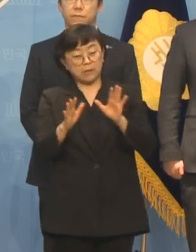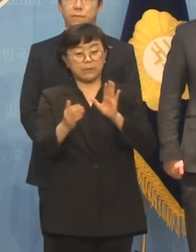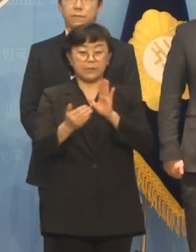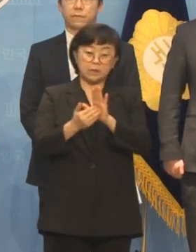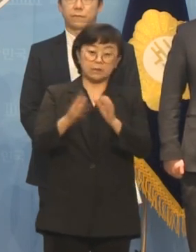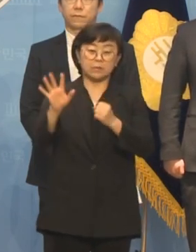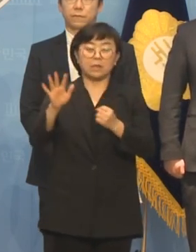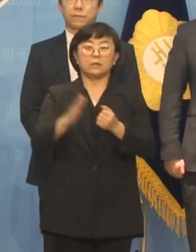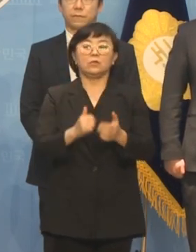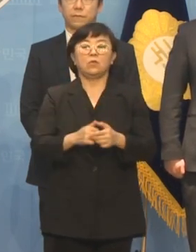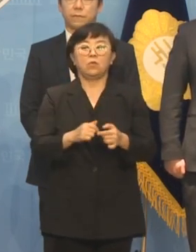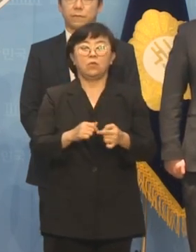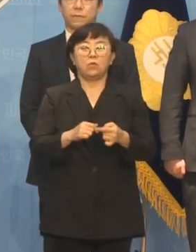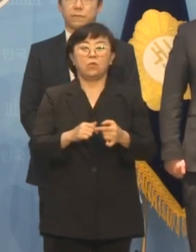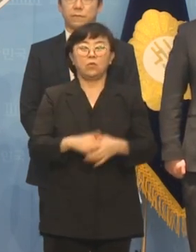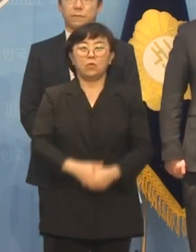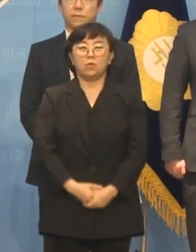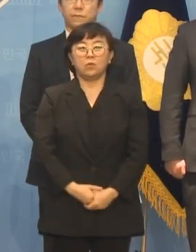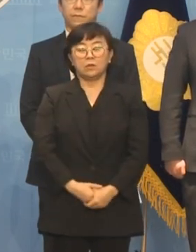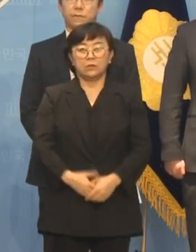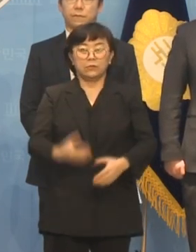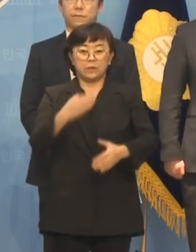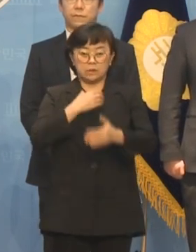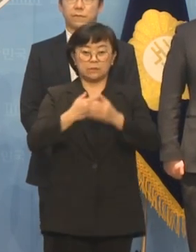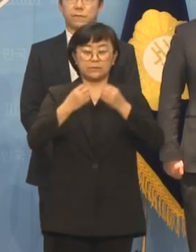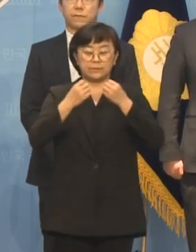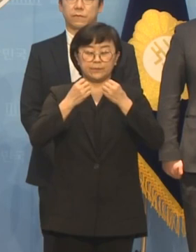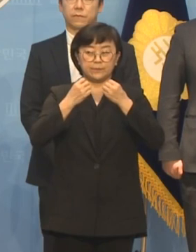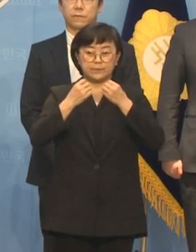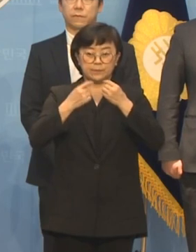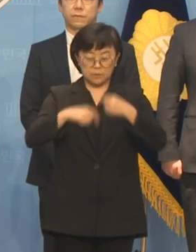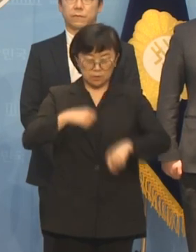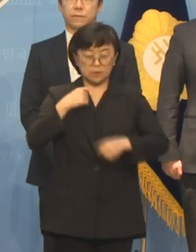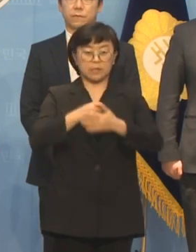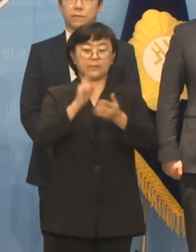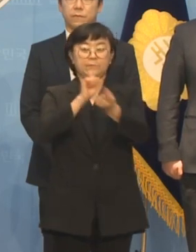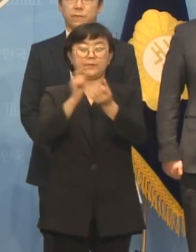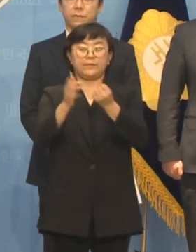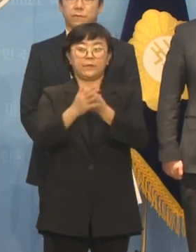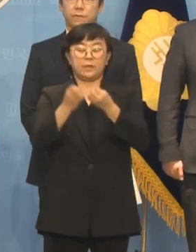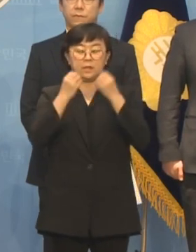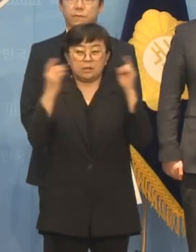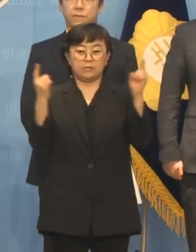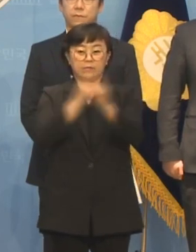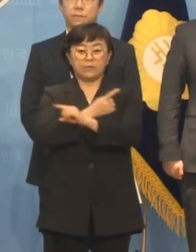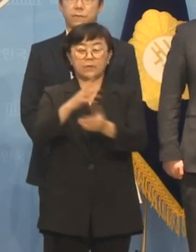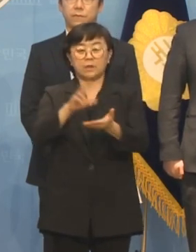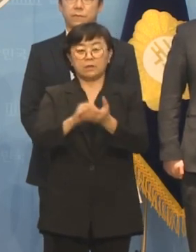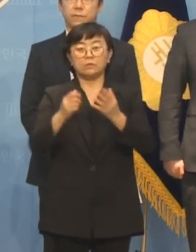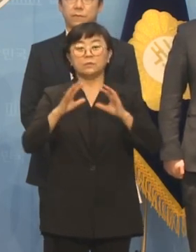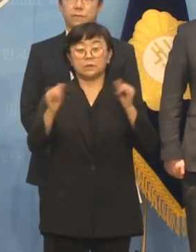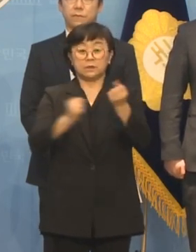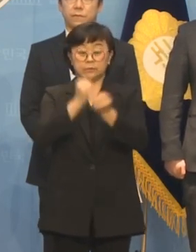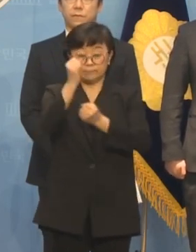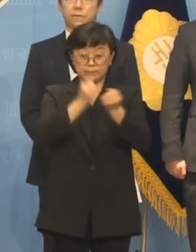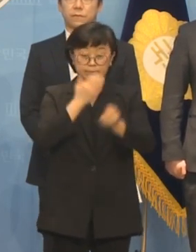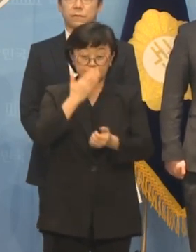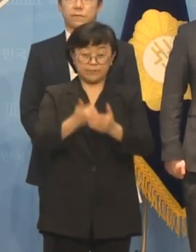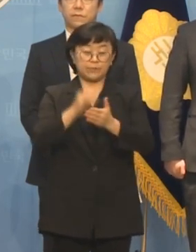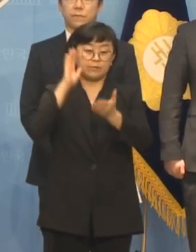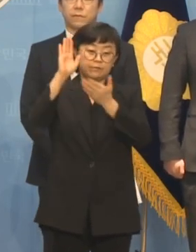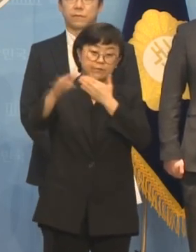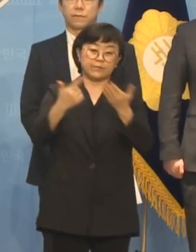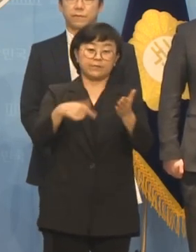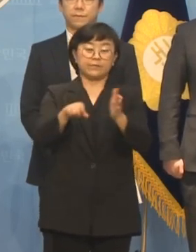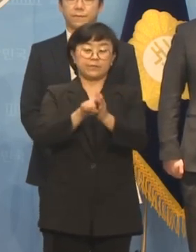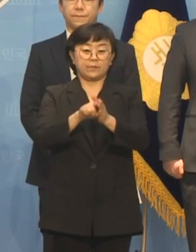비전 없는 정치가 아니라 위기를 정직하게 대면하면서 대전환의 개혁과제로서 국민들을 설득하는 미래를